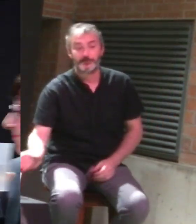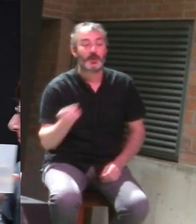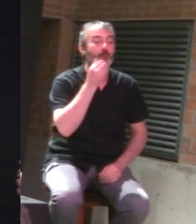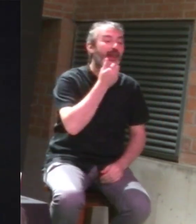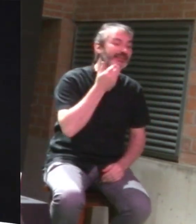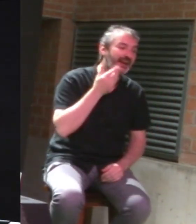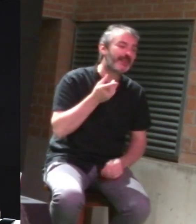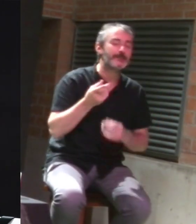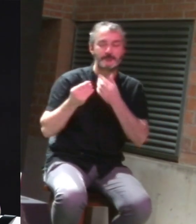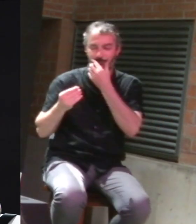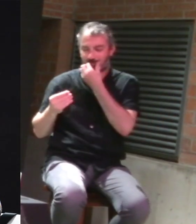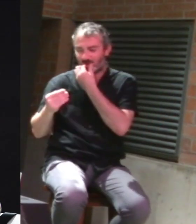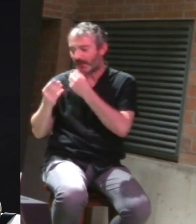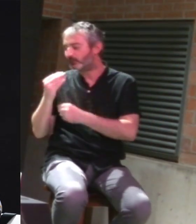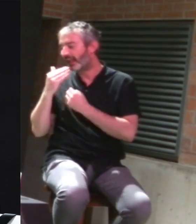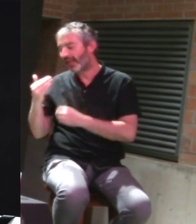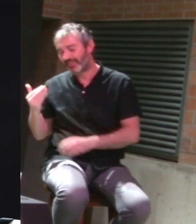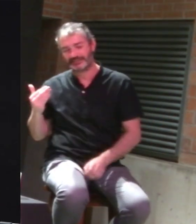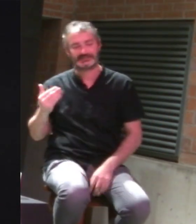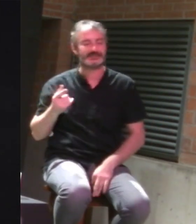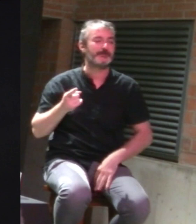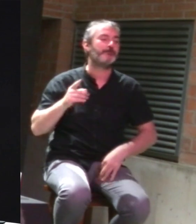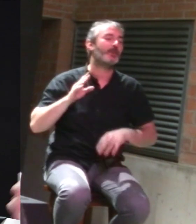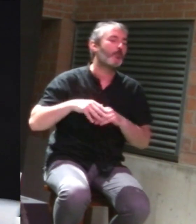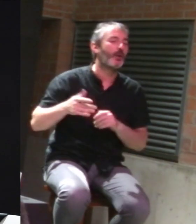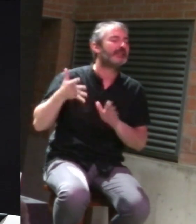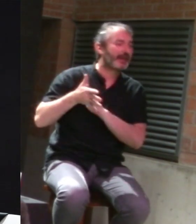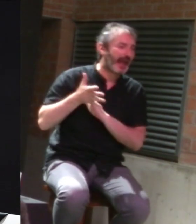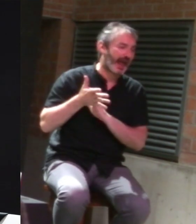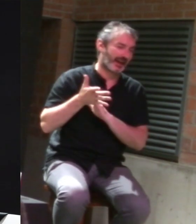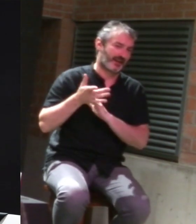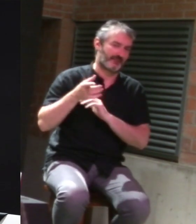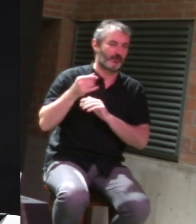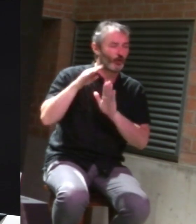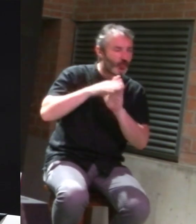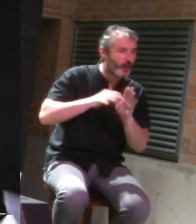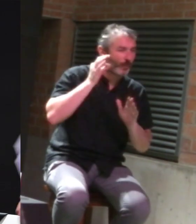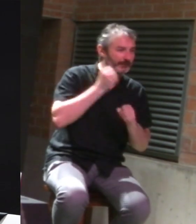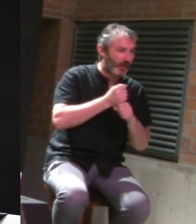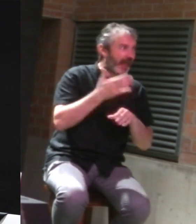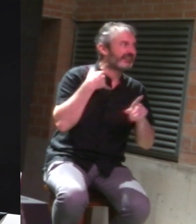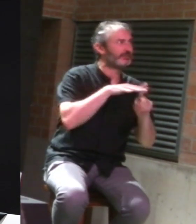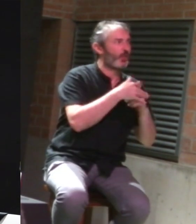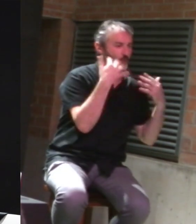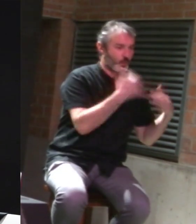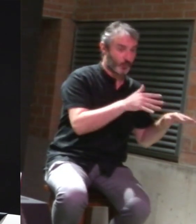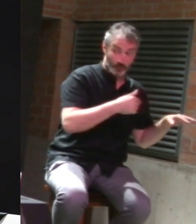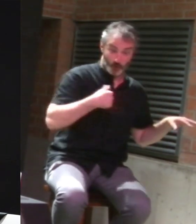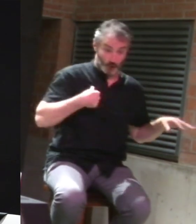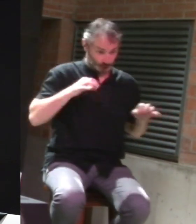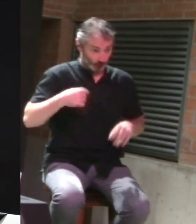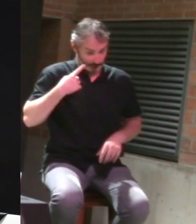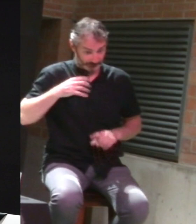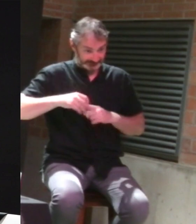explicant les condicions de les dones de la classe treballadora. Jo, que soc del barri d'aquí al costat, suposo que, com la majoria dels